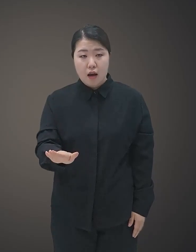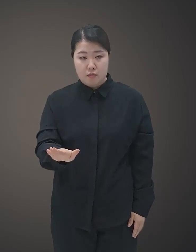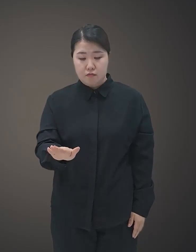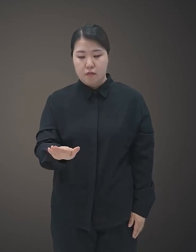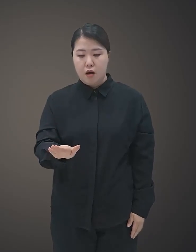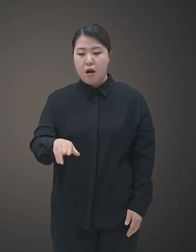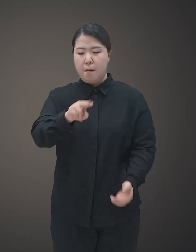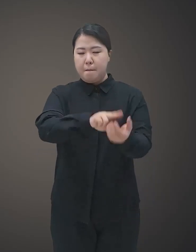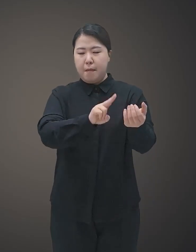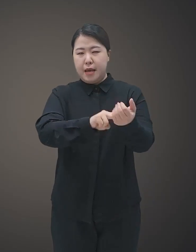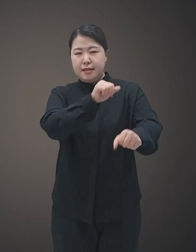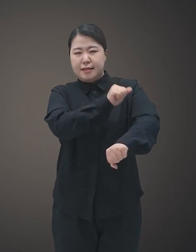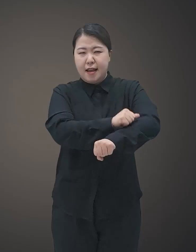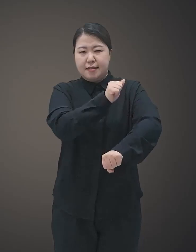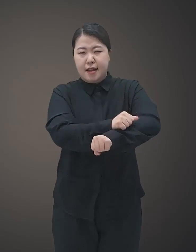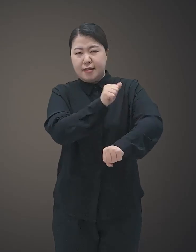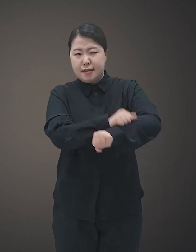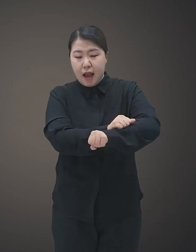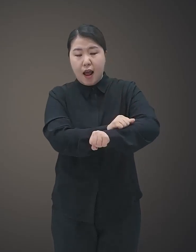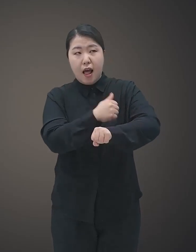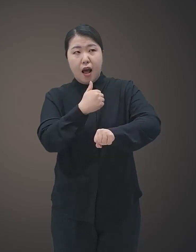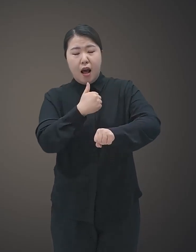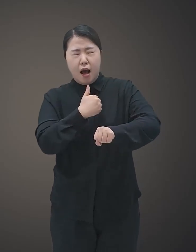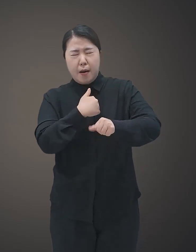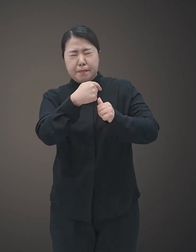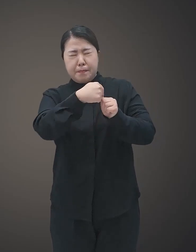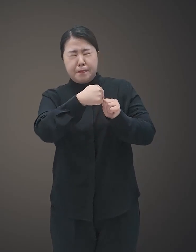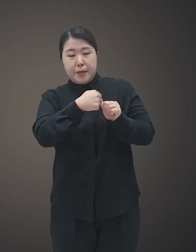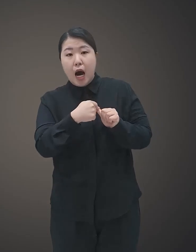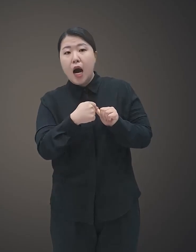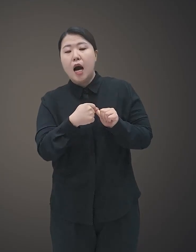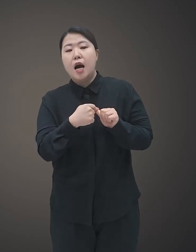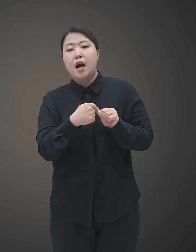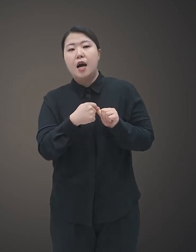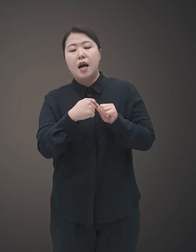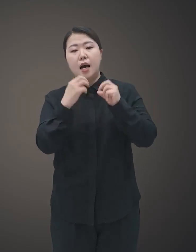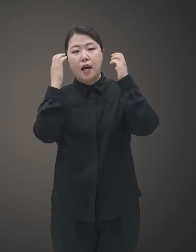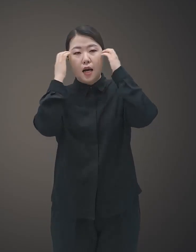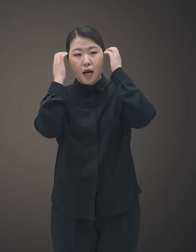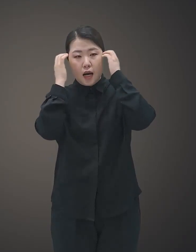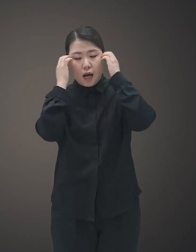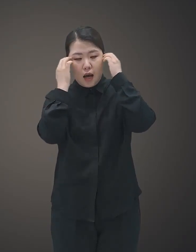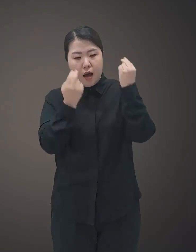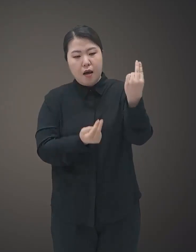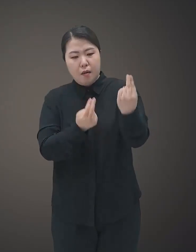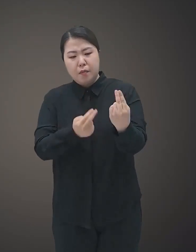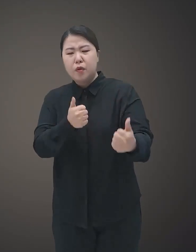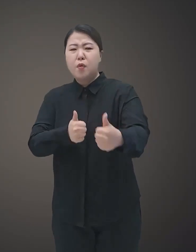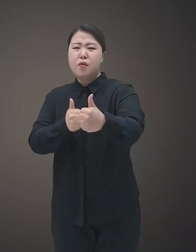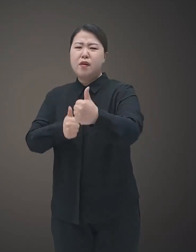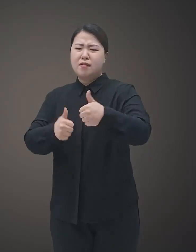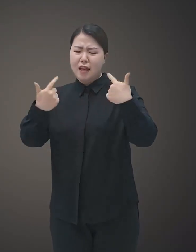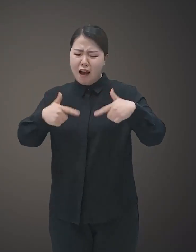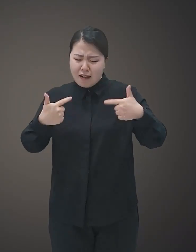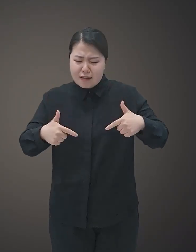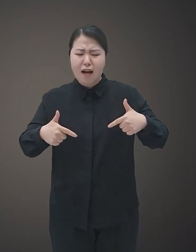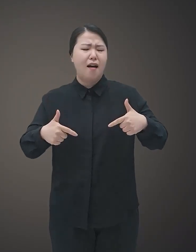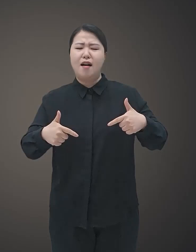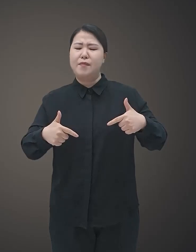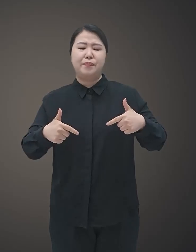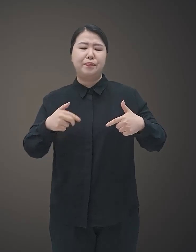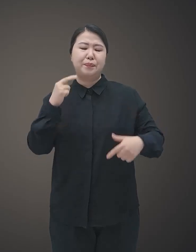하지만 항상 베스트셀러의 목을 메고 살아야 했습니다. 끊임없는 비교와 경쟁에 시달려야 했으니까요.